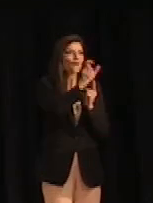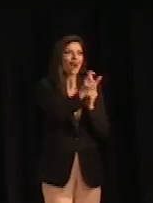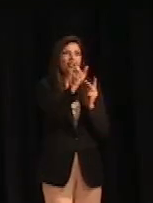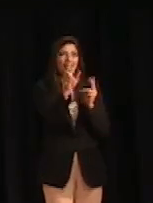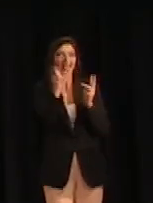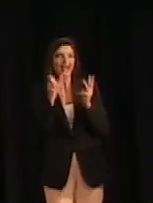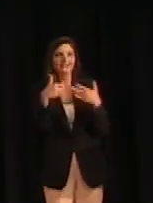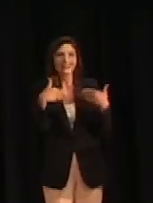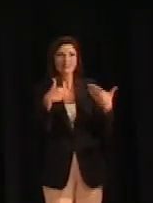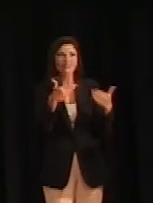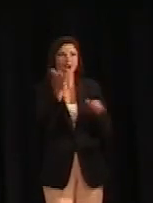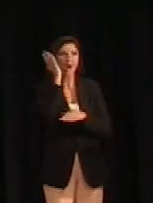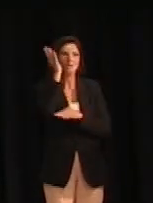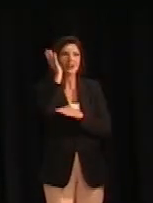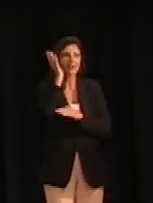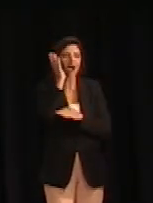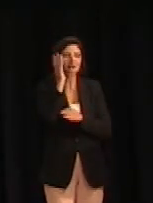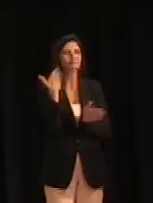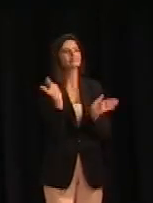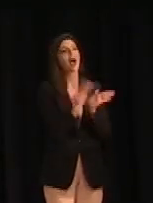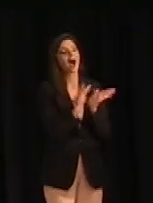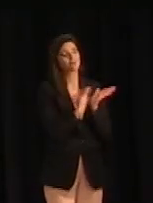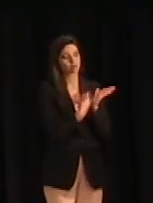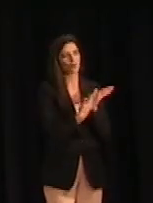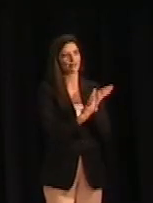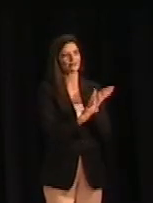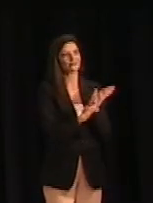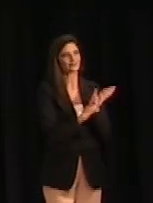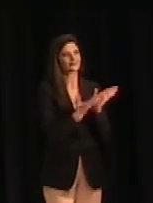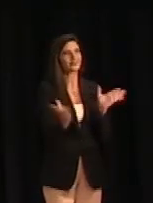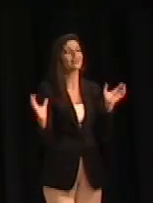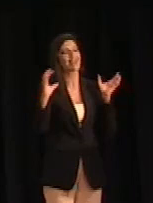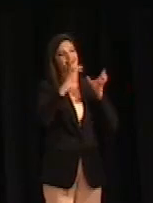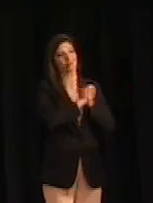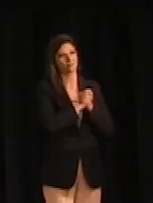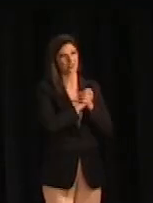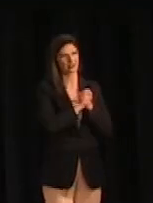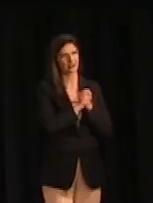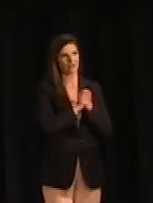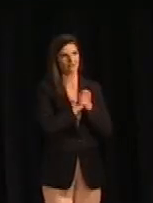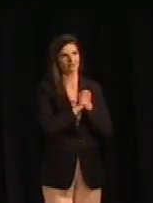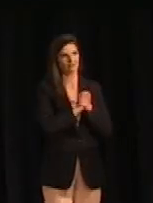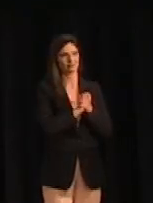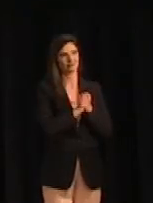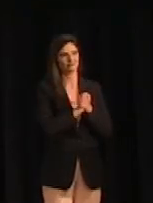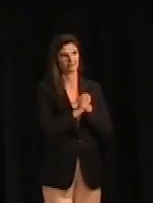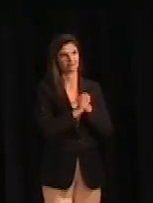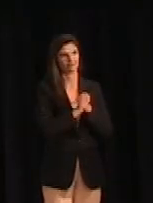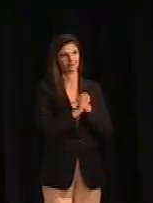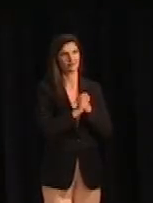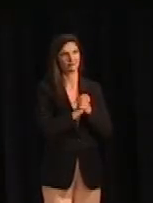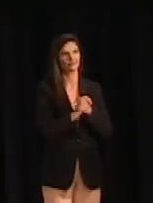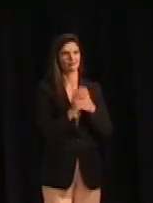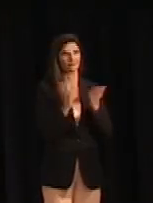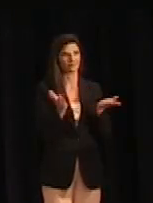και τις πρωτοβουλίες όλων των προαναφερθέντων. Θα καταλήξει σε απτά αποτελέσματα